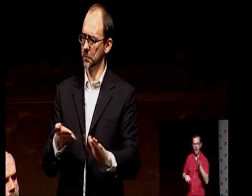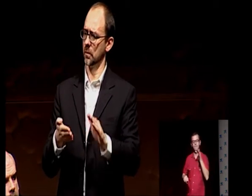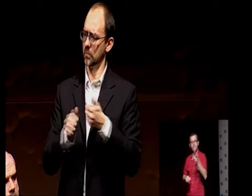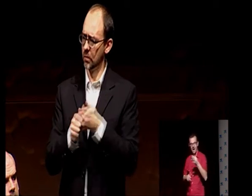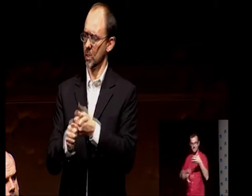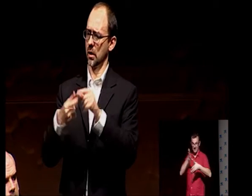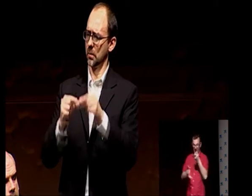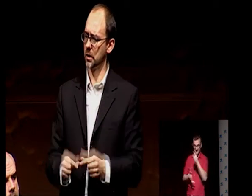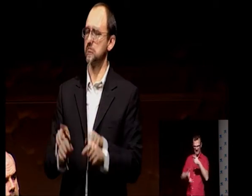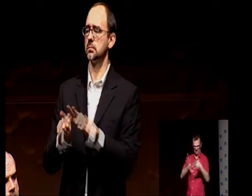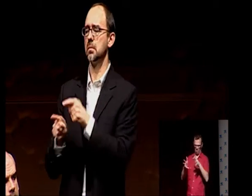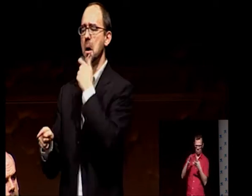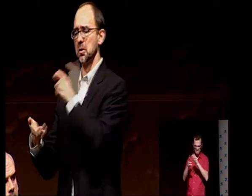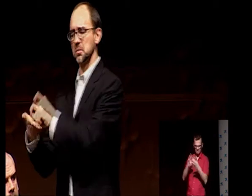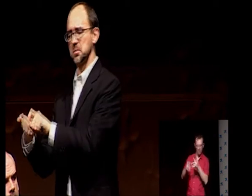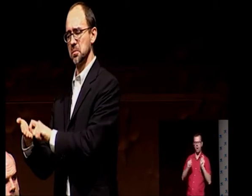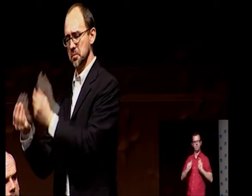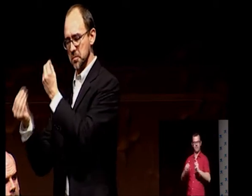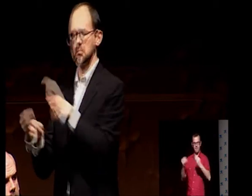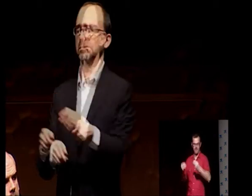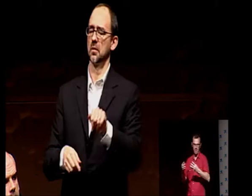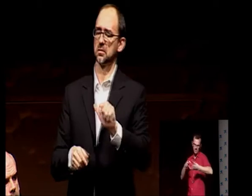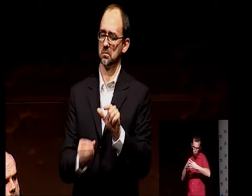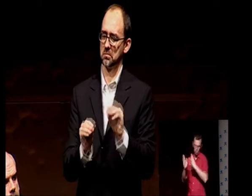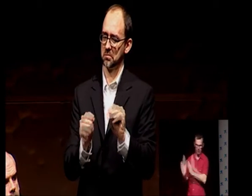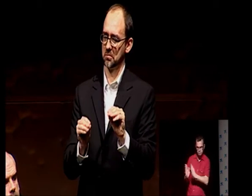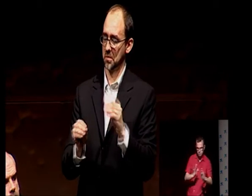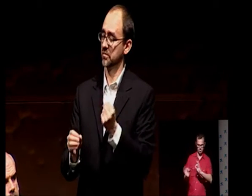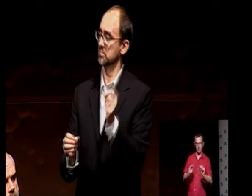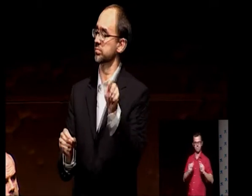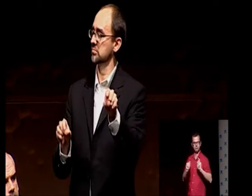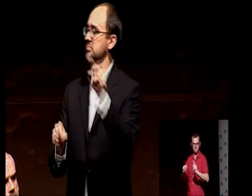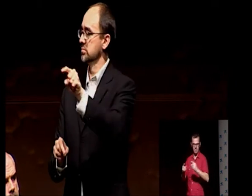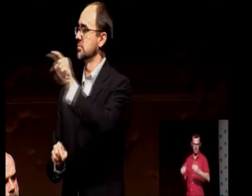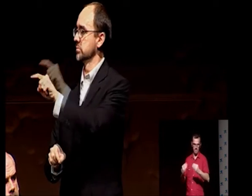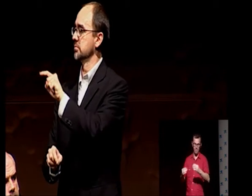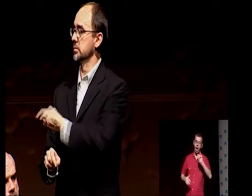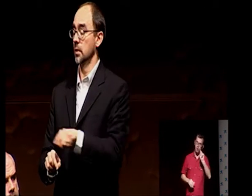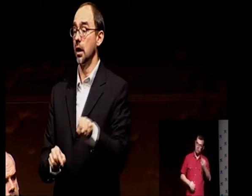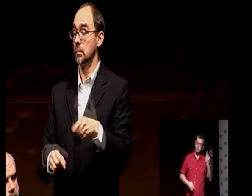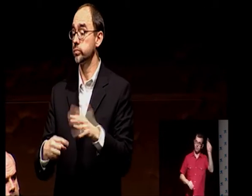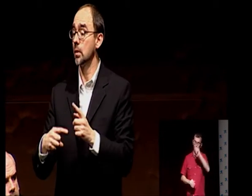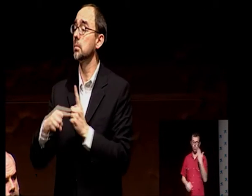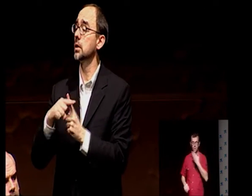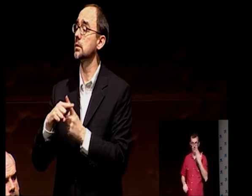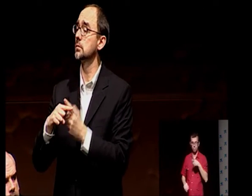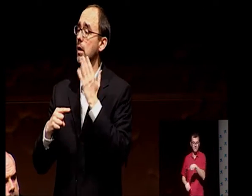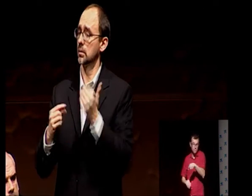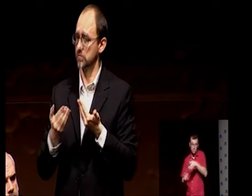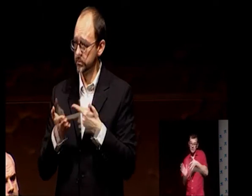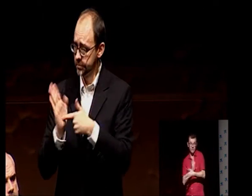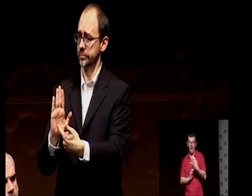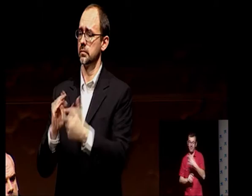a ese signar aprender lengua de signos americana solo es posible si se complementa esta formación no solo